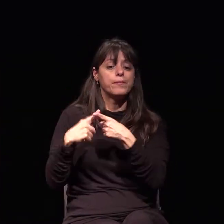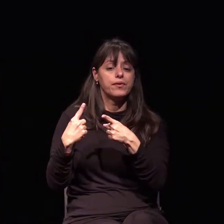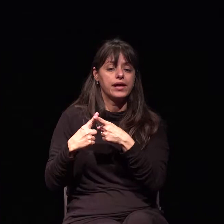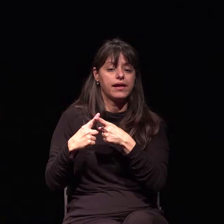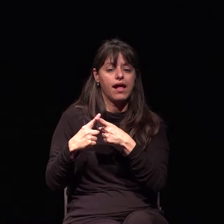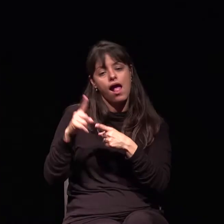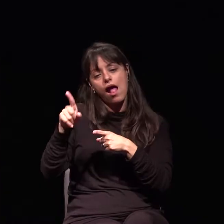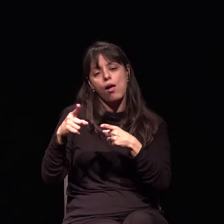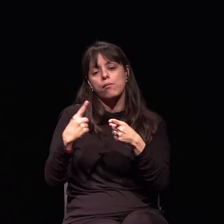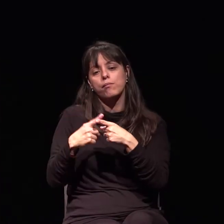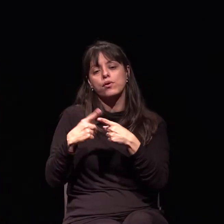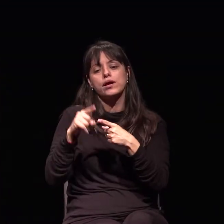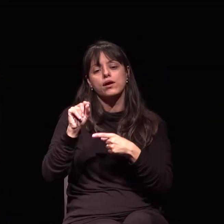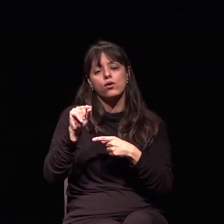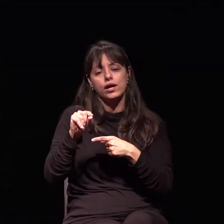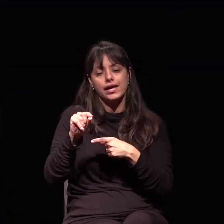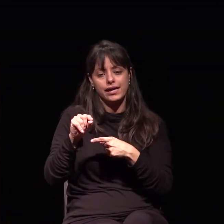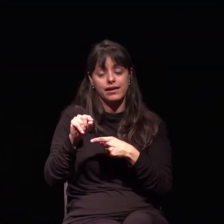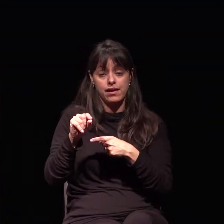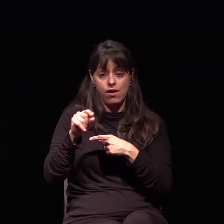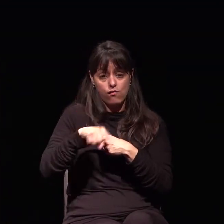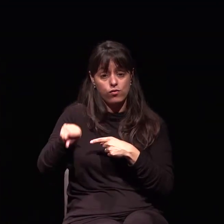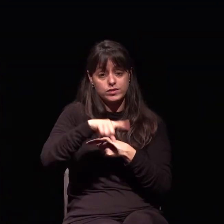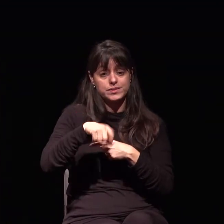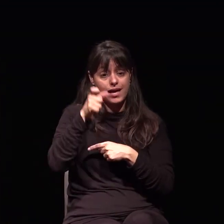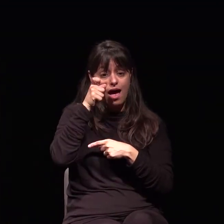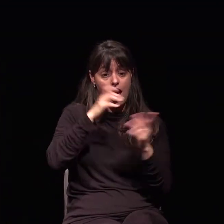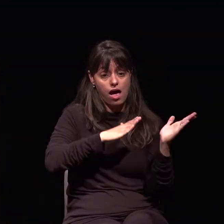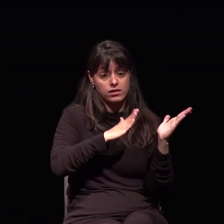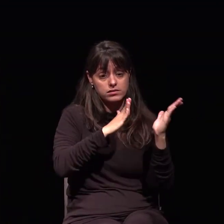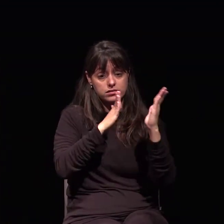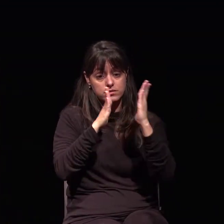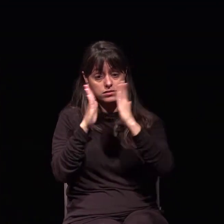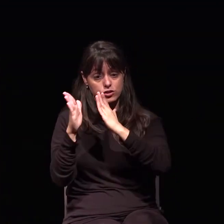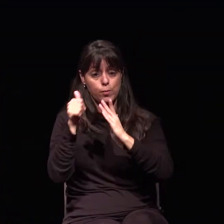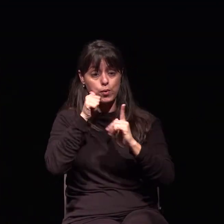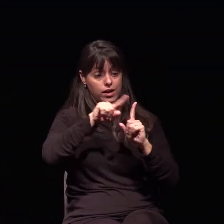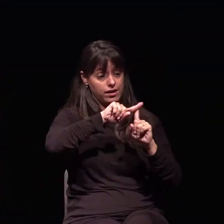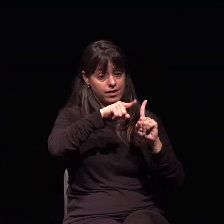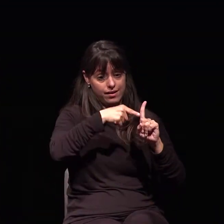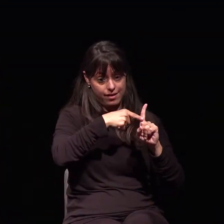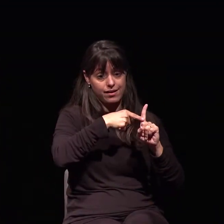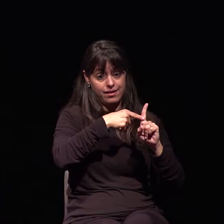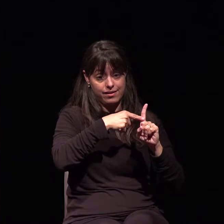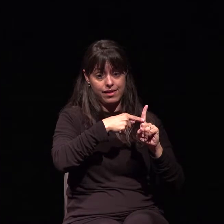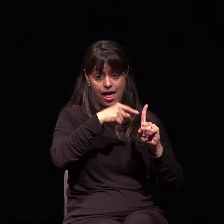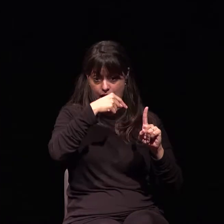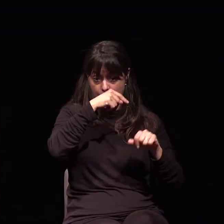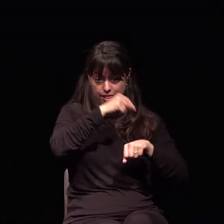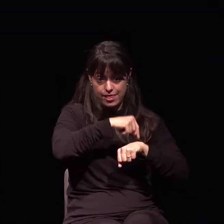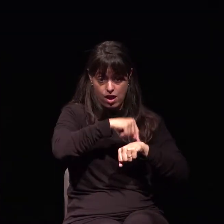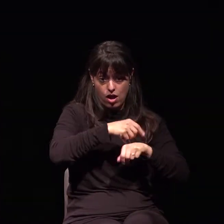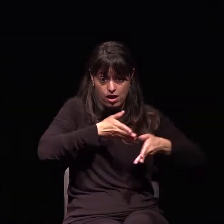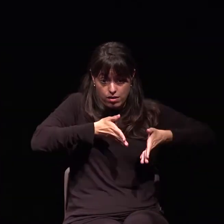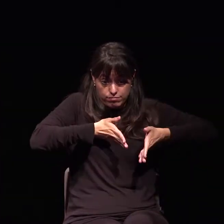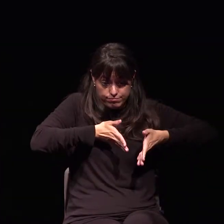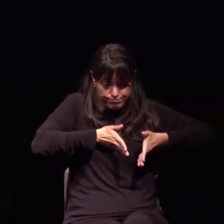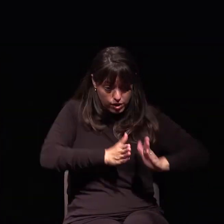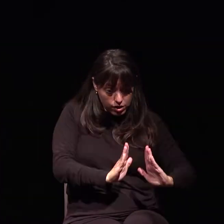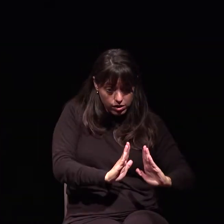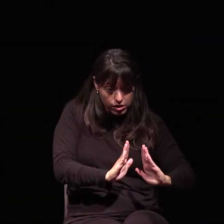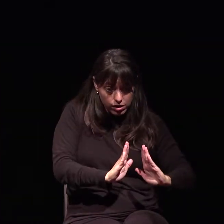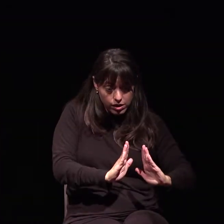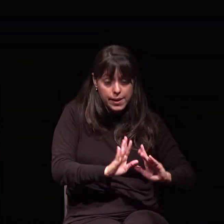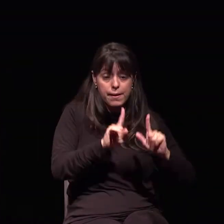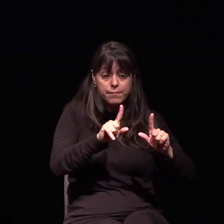a matéria Assista um Parto até o Fim, que tinha uma mulher tendo um parto natural, mas